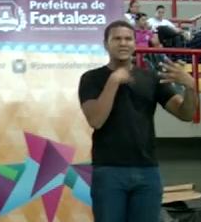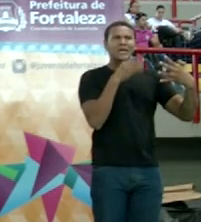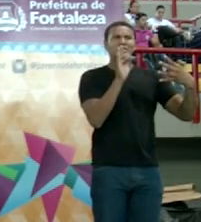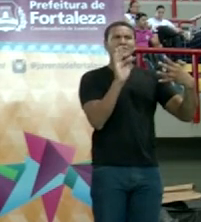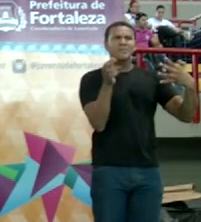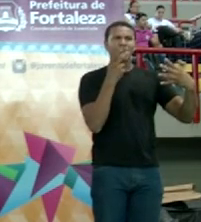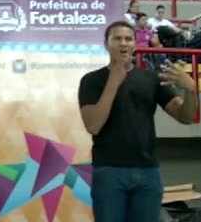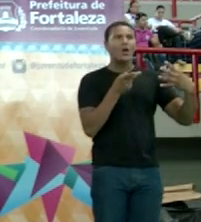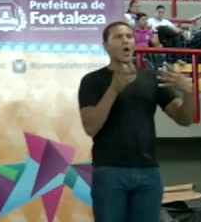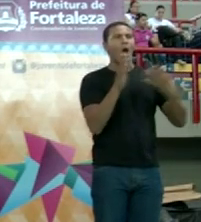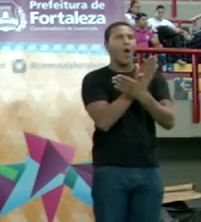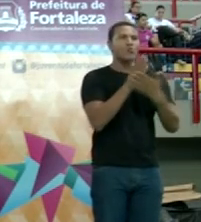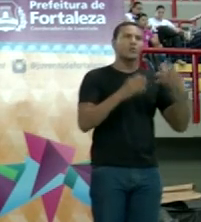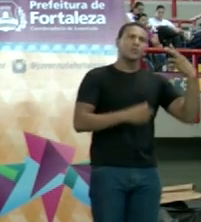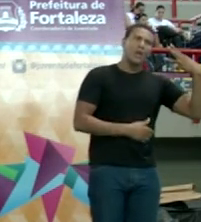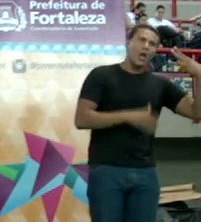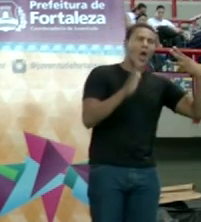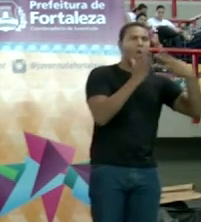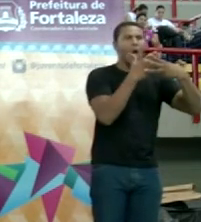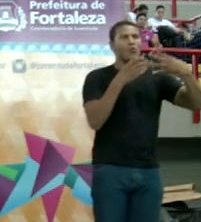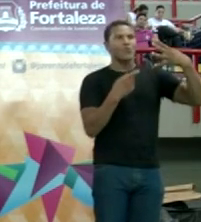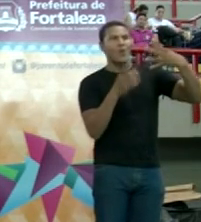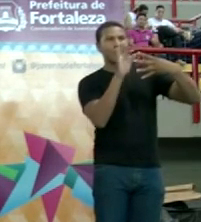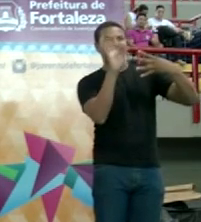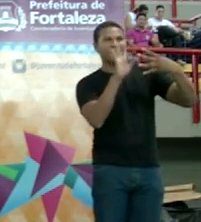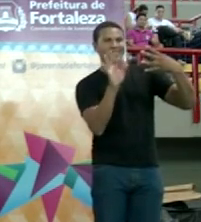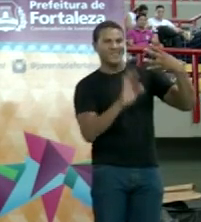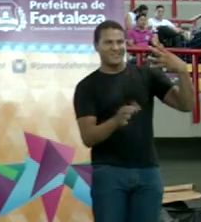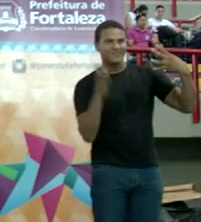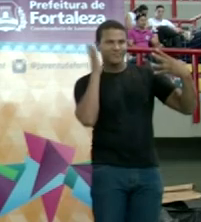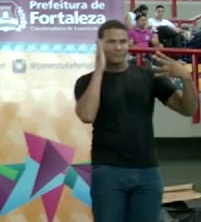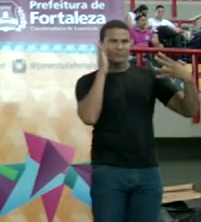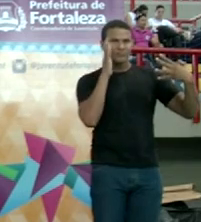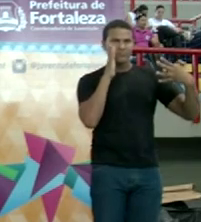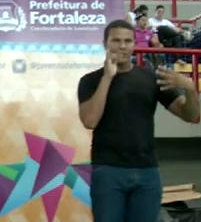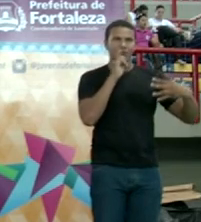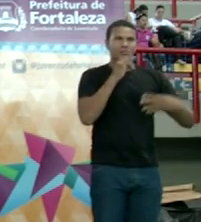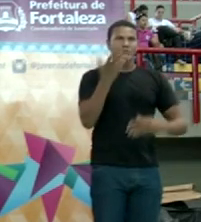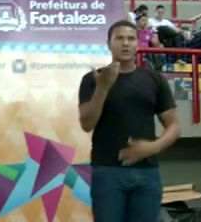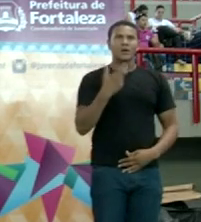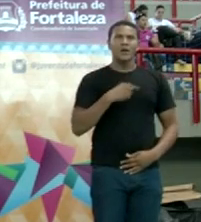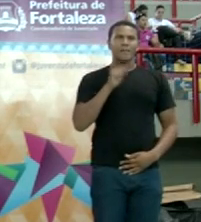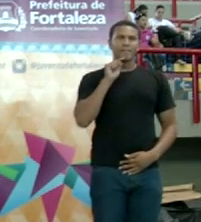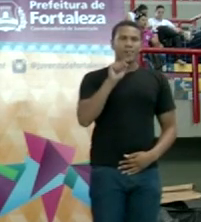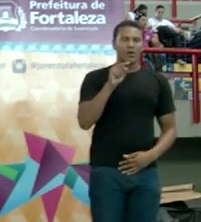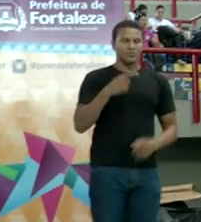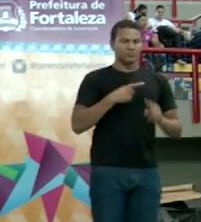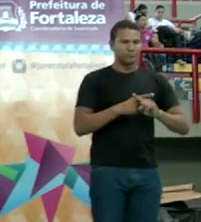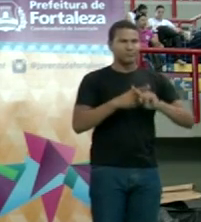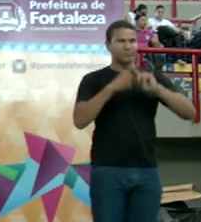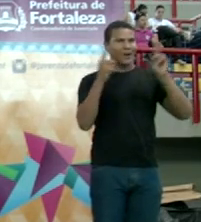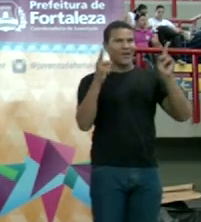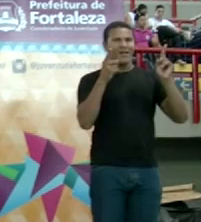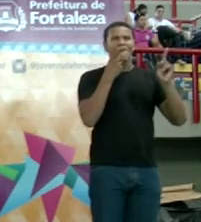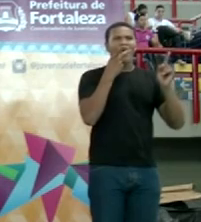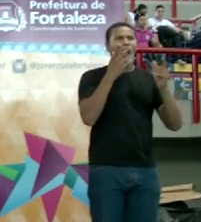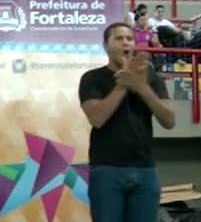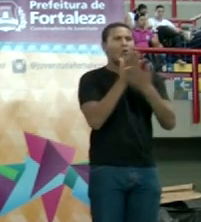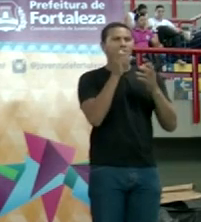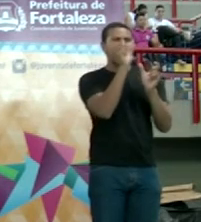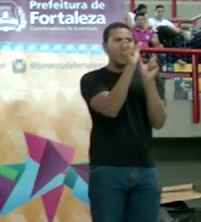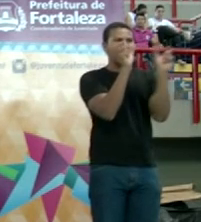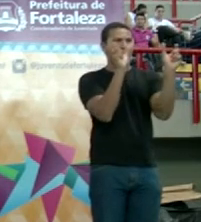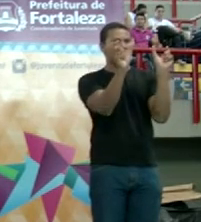absurda, uma proposta absurda, ponto. Conector, entretanto, A tese é a sua opinião.